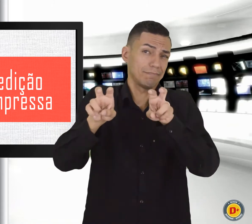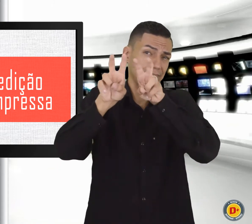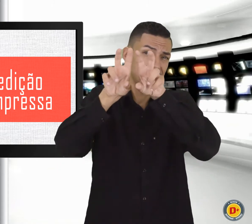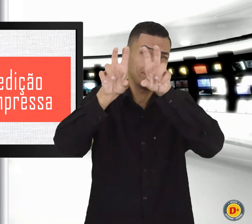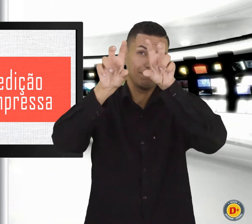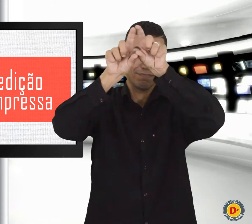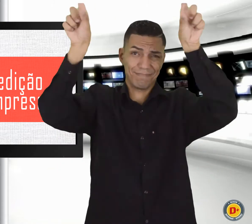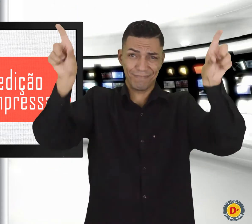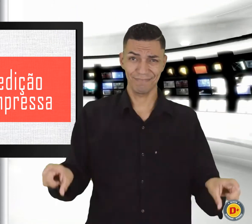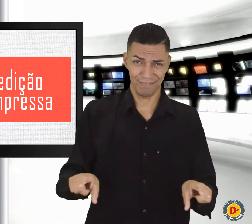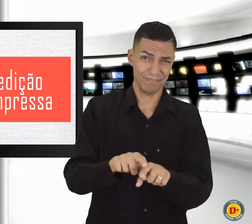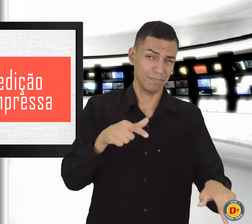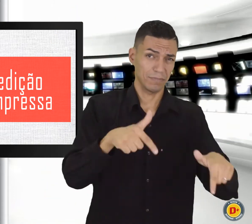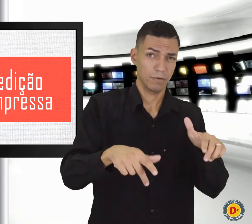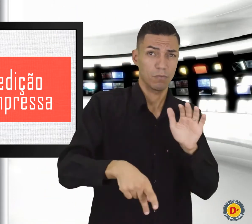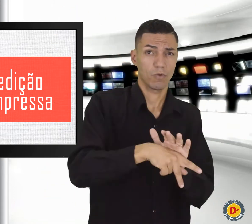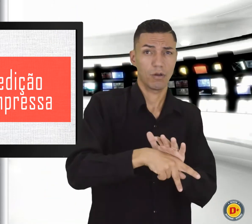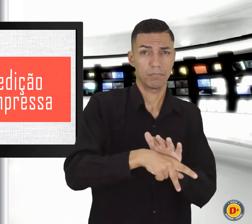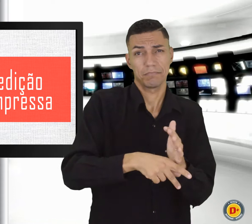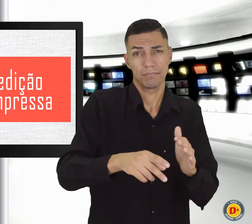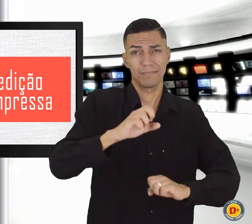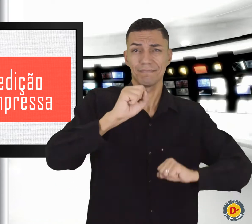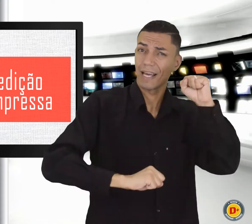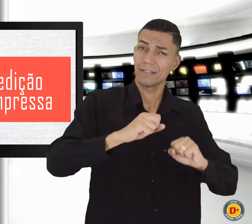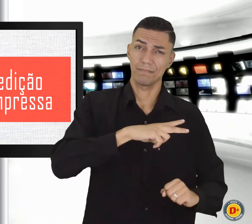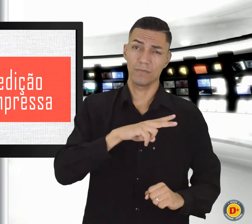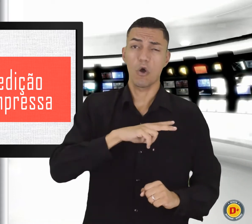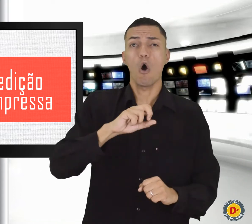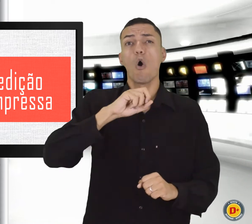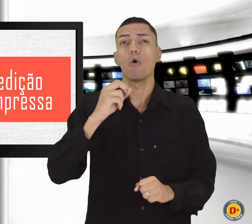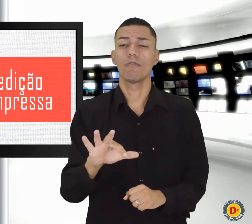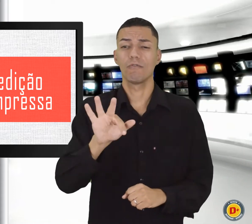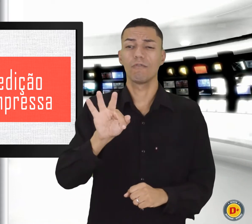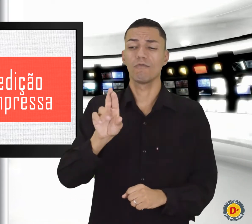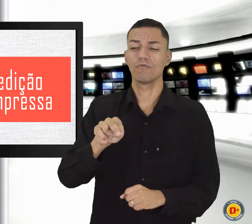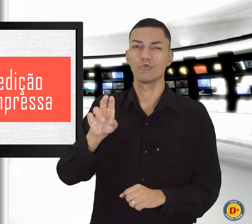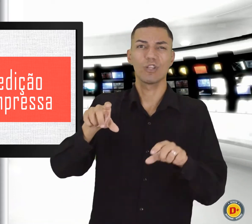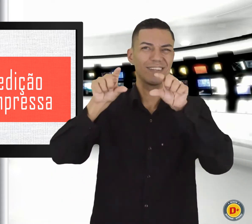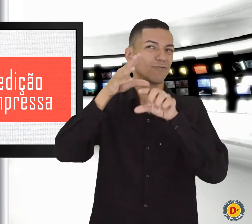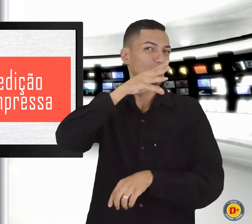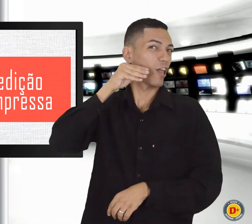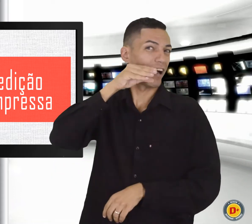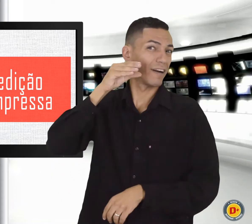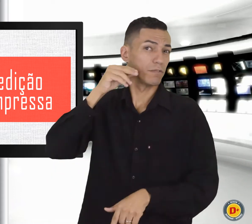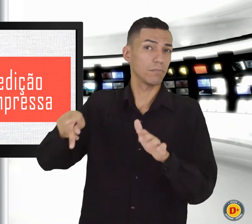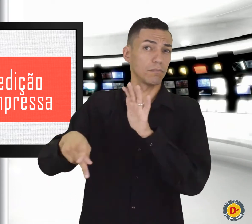empregos públicos, ou, mais apropriadamente, colaboradores. Esse tipo de apoio